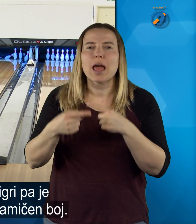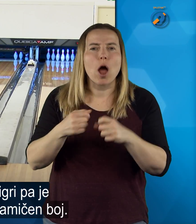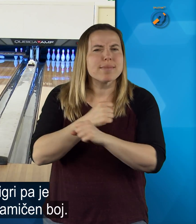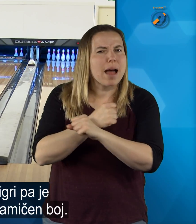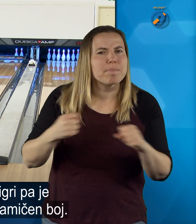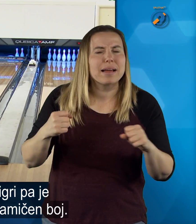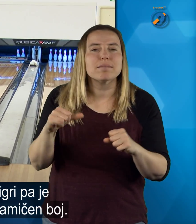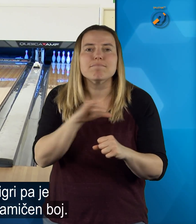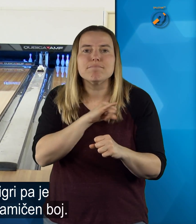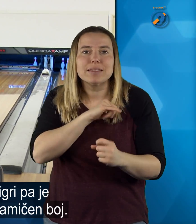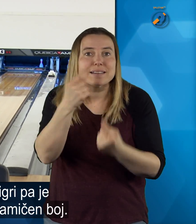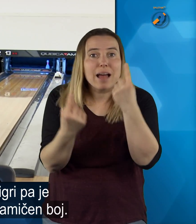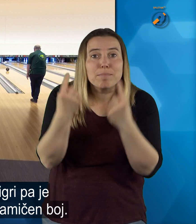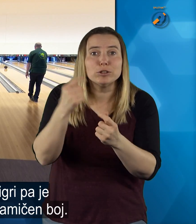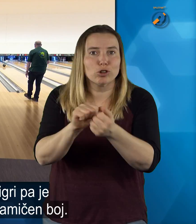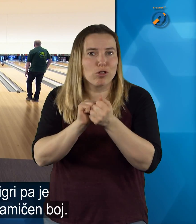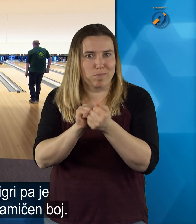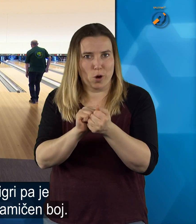napet dinamičen boj.